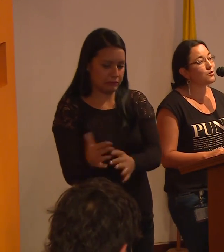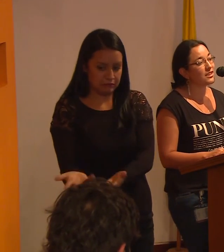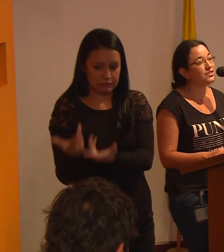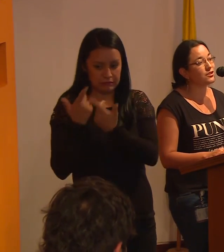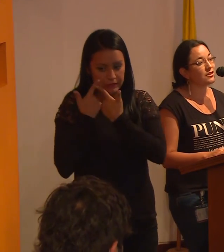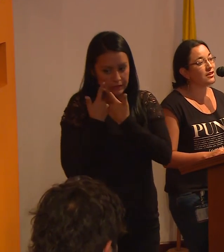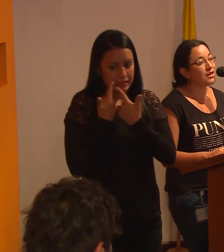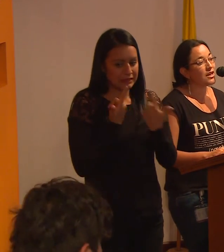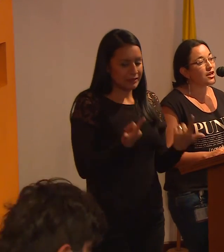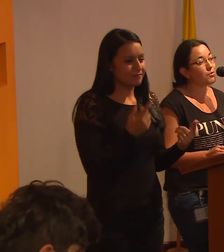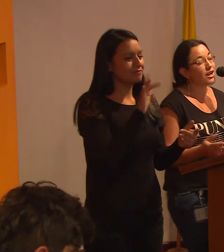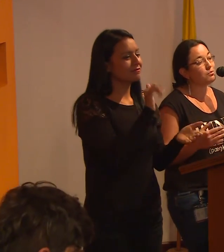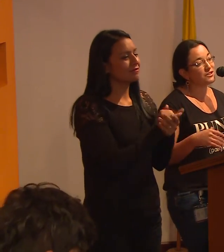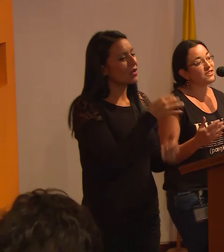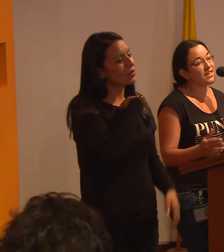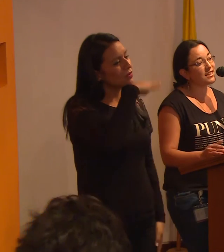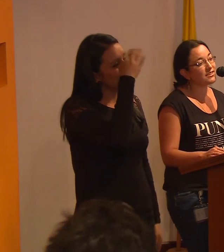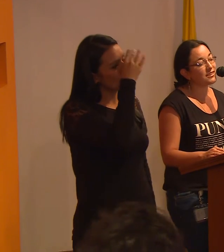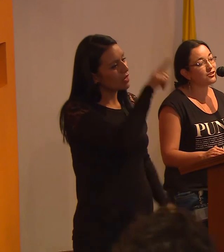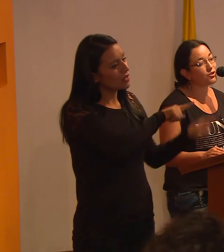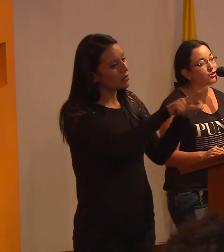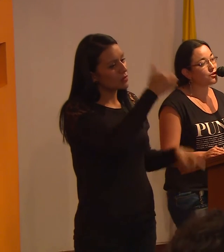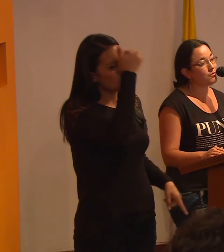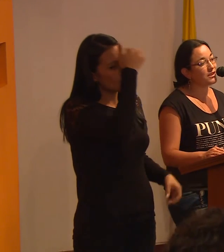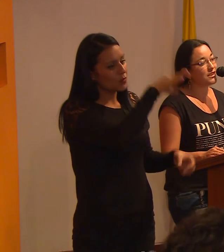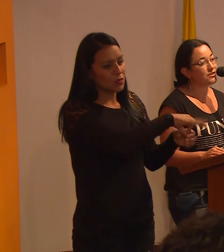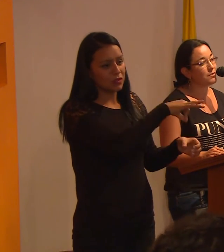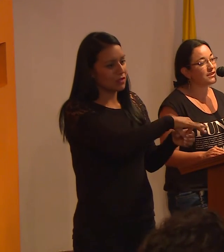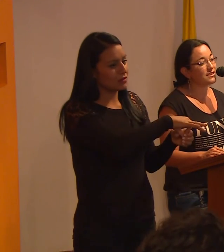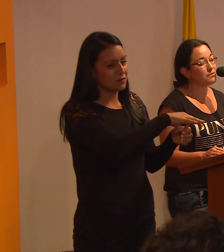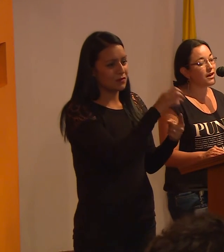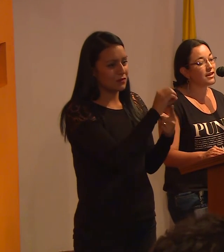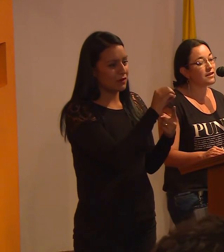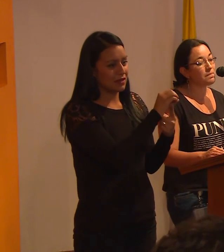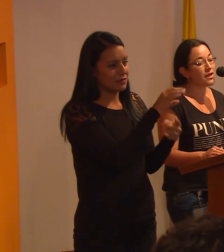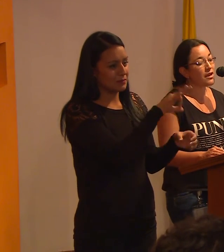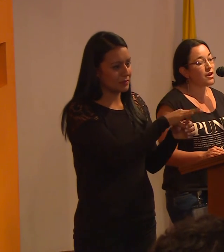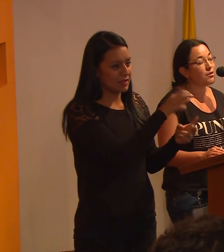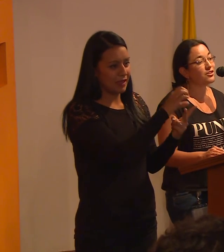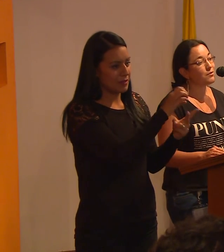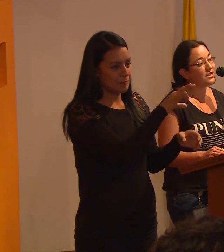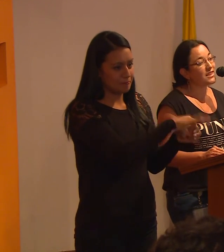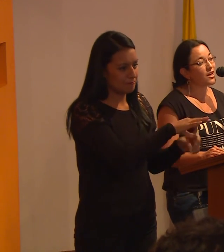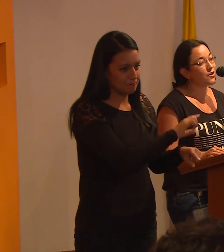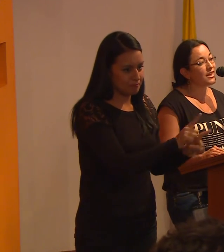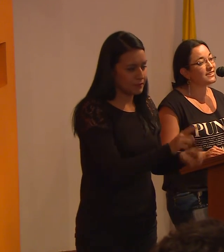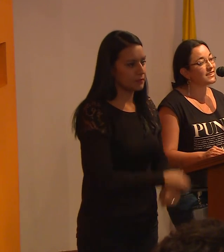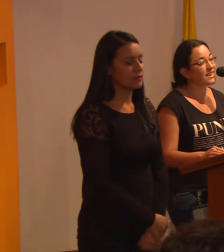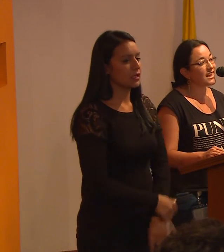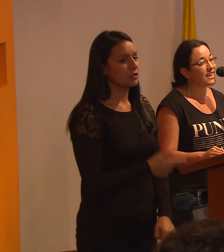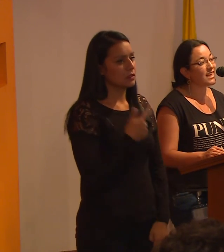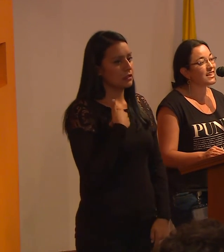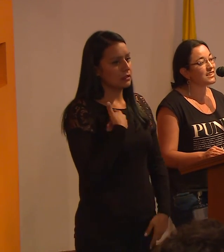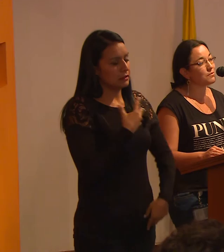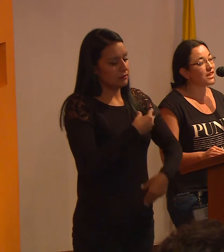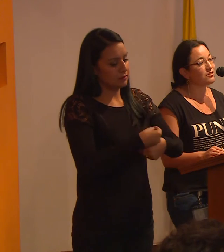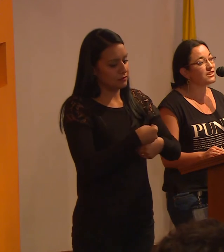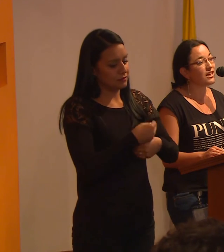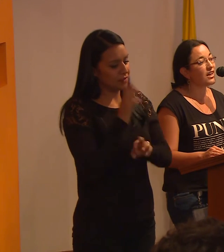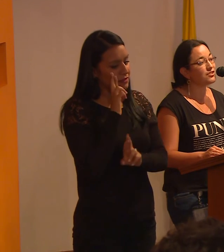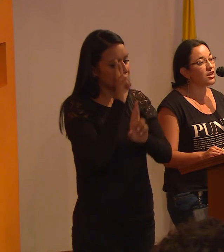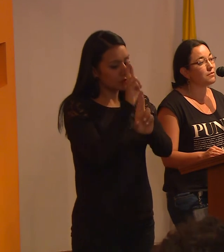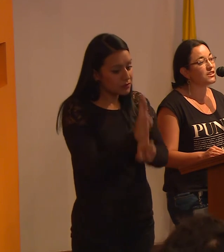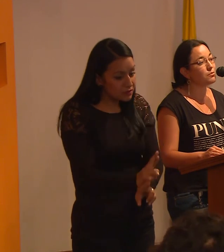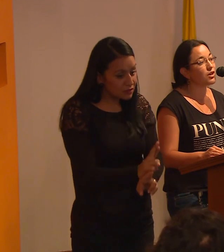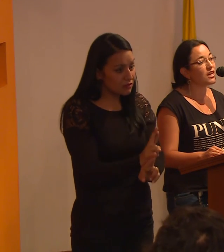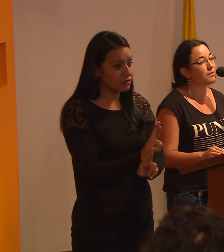aquello de la votación y por la posibilidad que tienen todos los compañeros de participar. Pero también tengo que decir que la legitimidad no